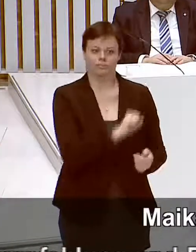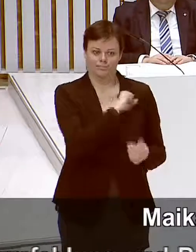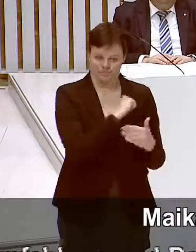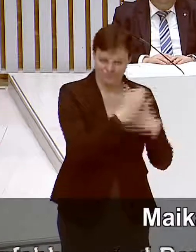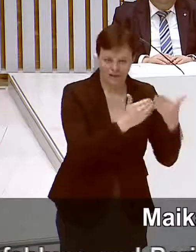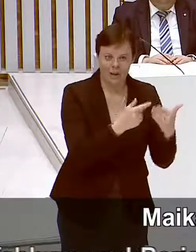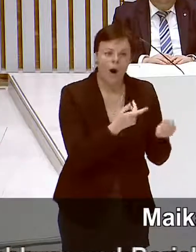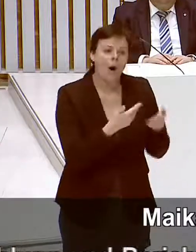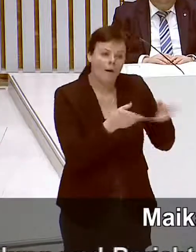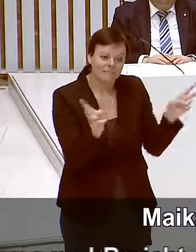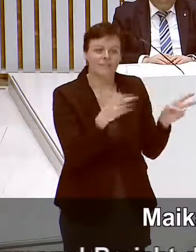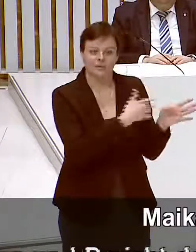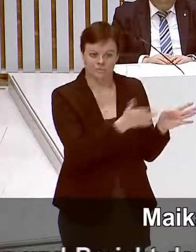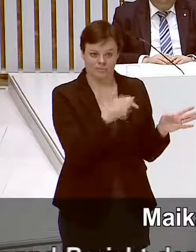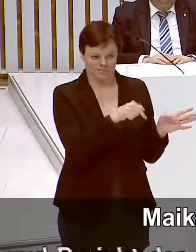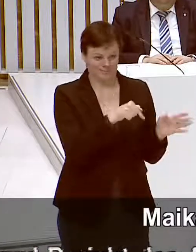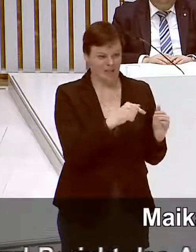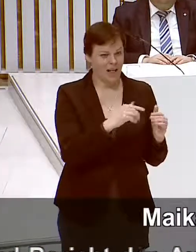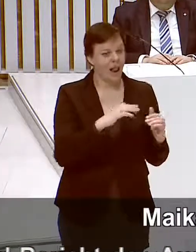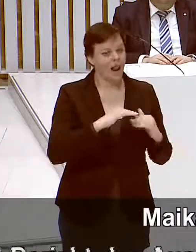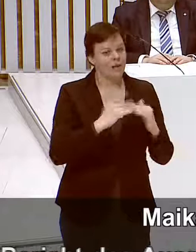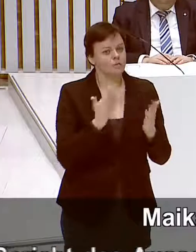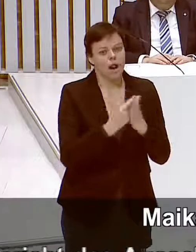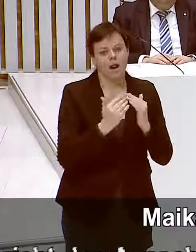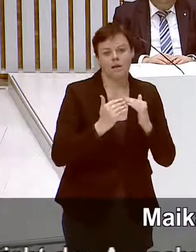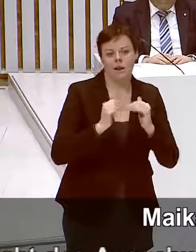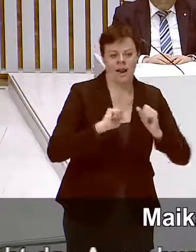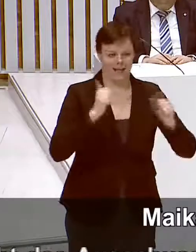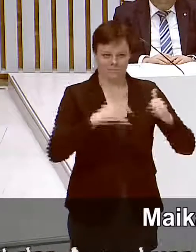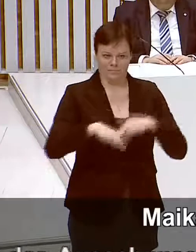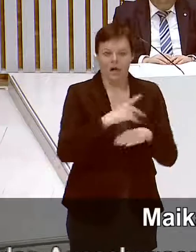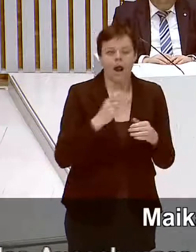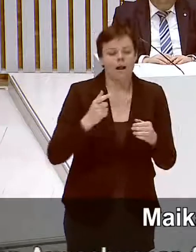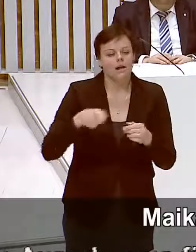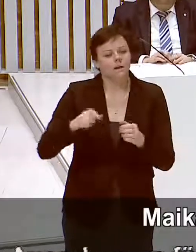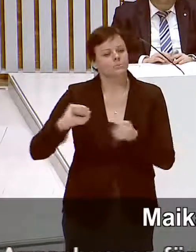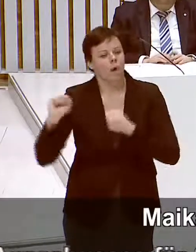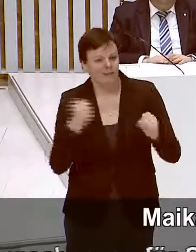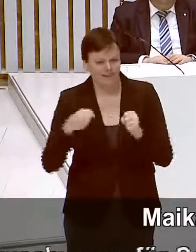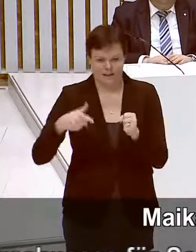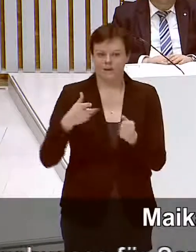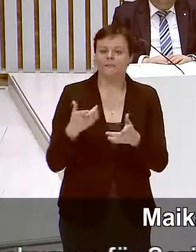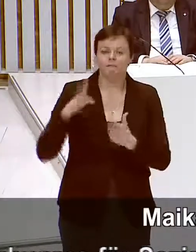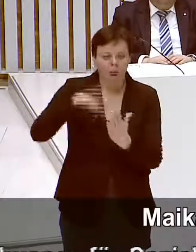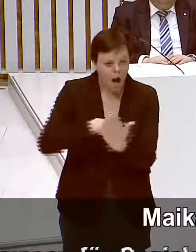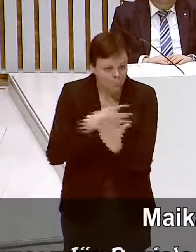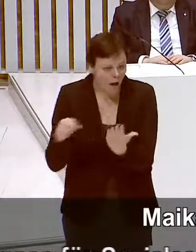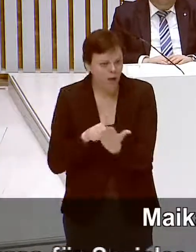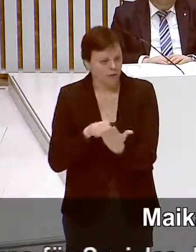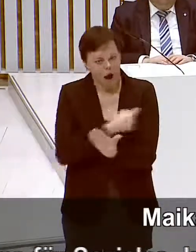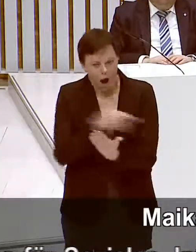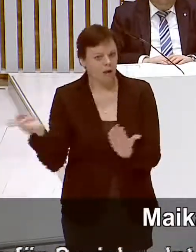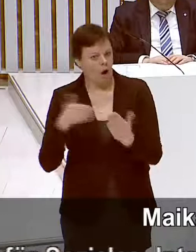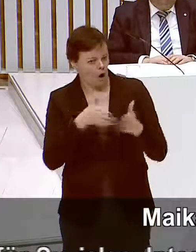erbringen, zum Beispiel im Bereich der Mobilität. Ein Fahrplan beispielsweise muss für jedermann